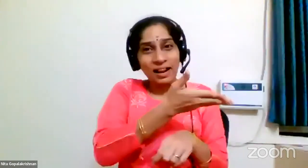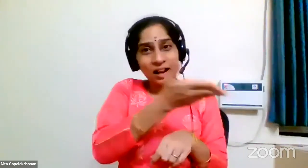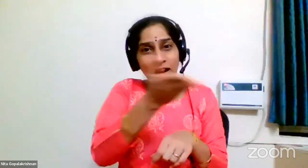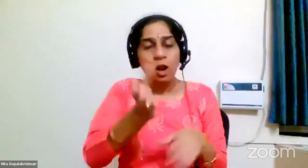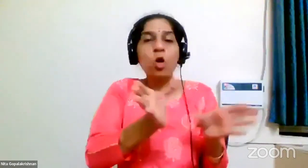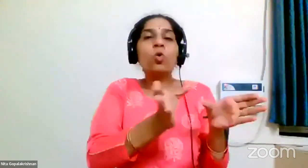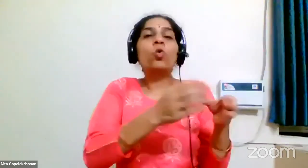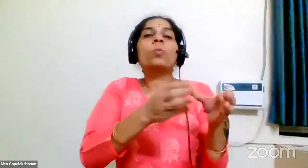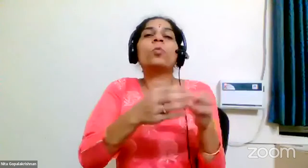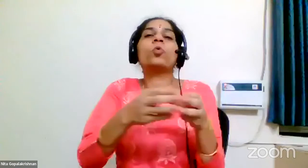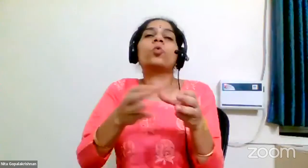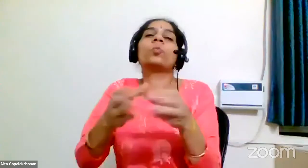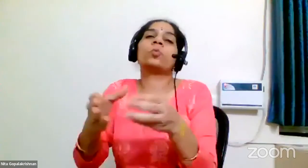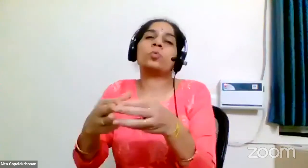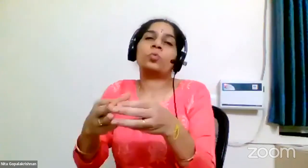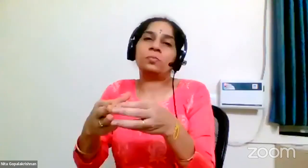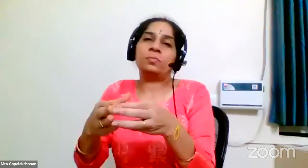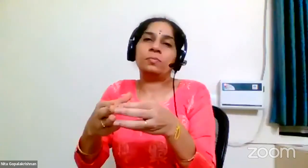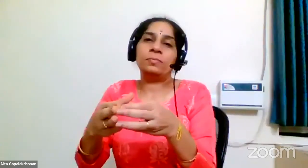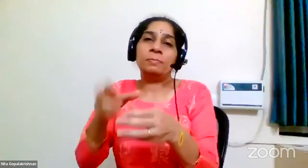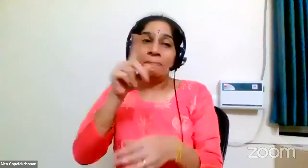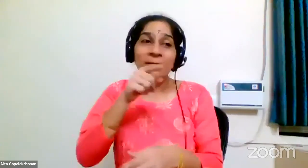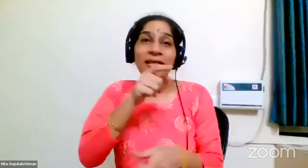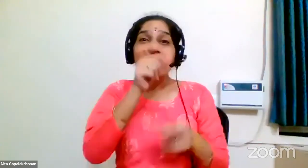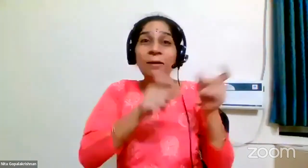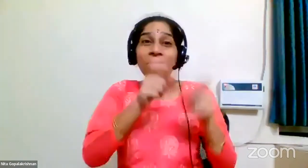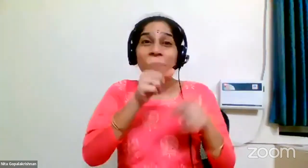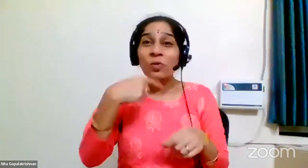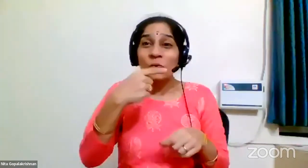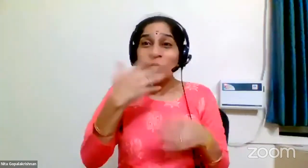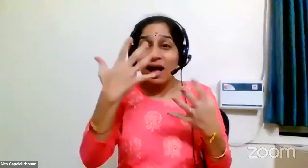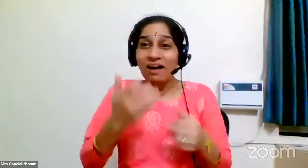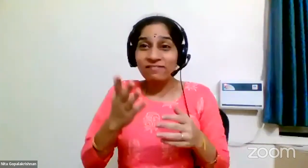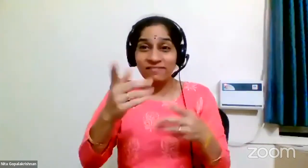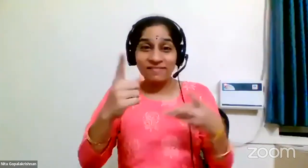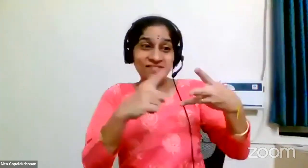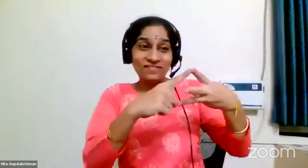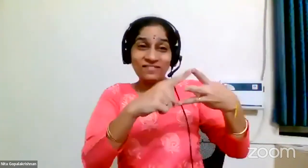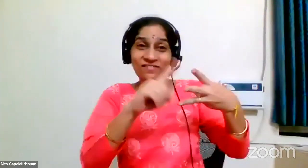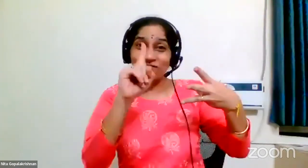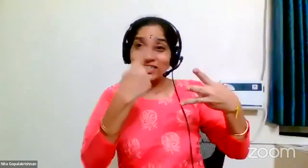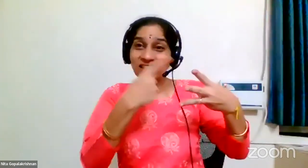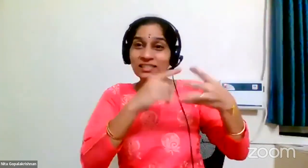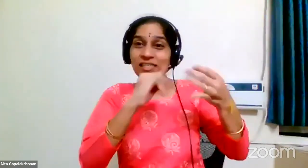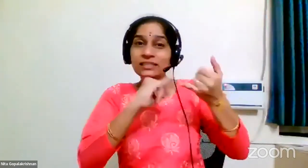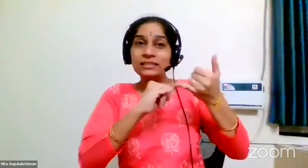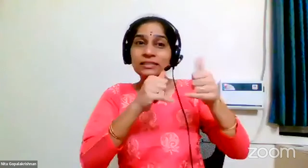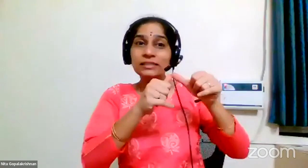जिसके शरीर में सिर्फ और सिर्फ सतोगुण है, उसको भगवान ने